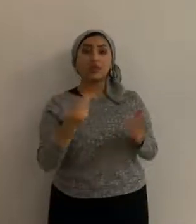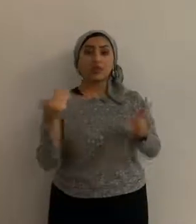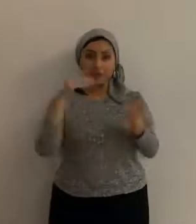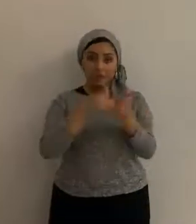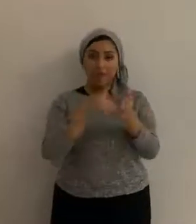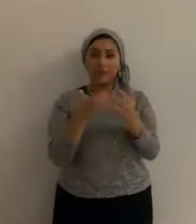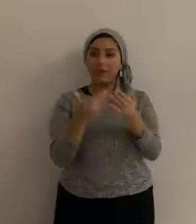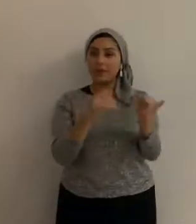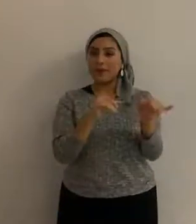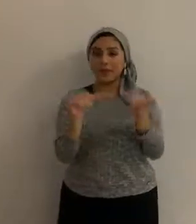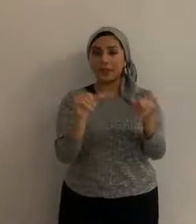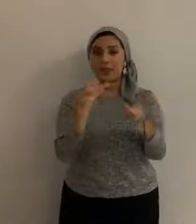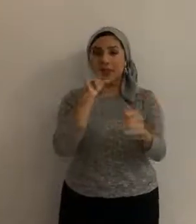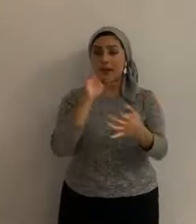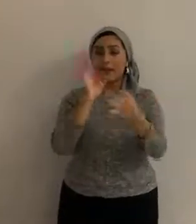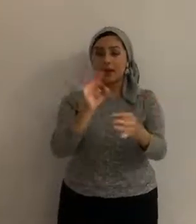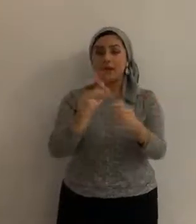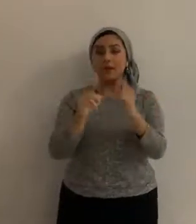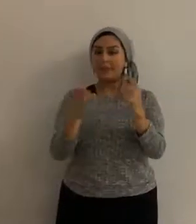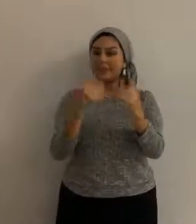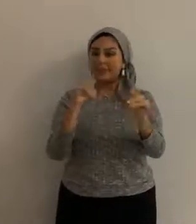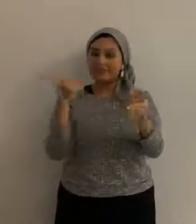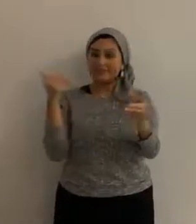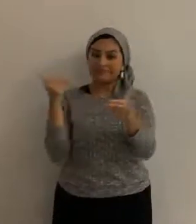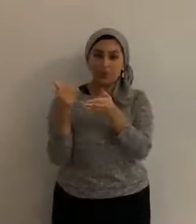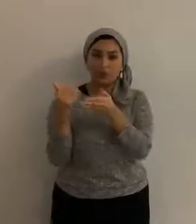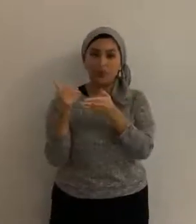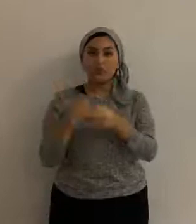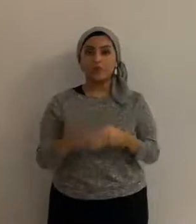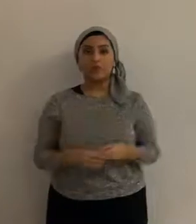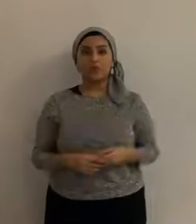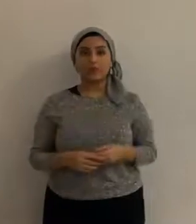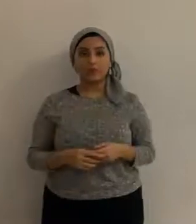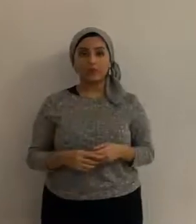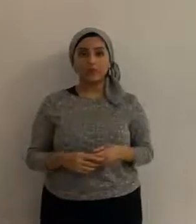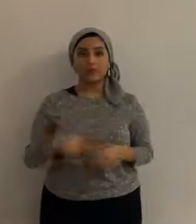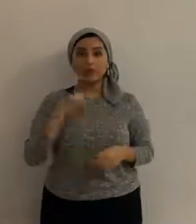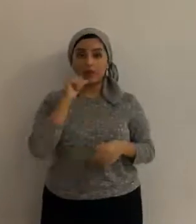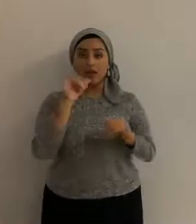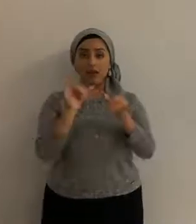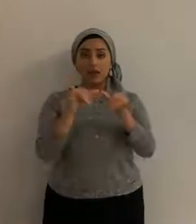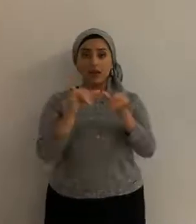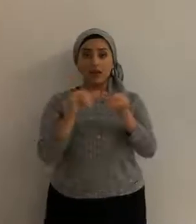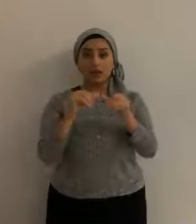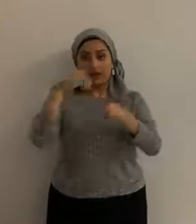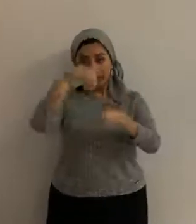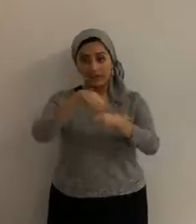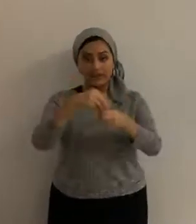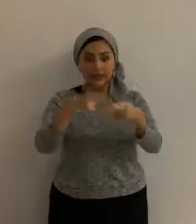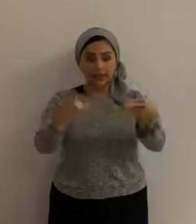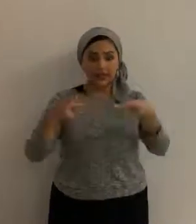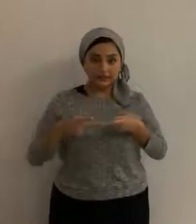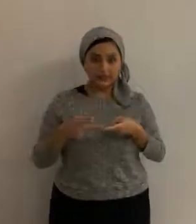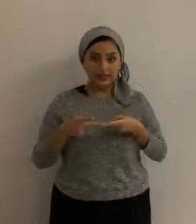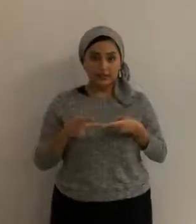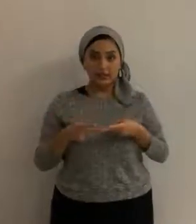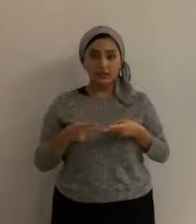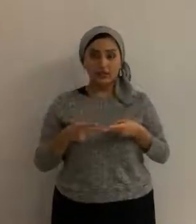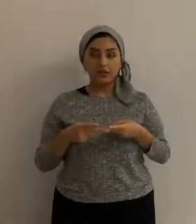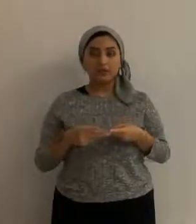muy aproximadas, dado que no hicimos estas mediciones en el lugar. Esta parte es